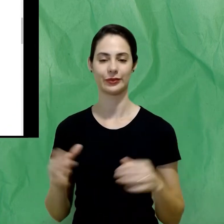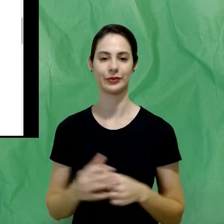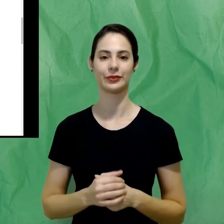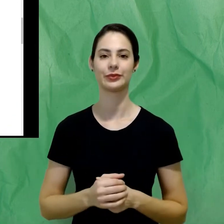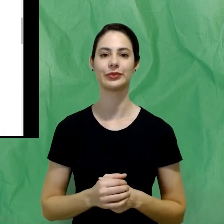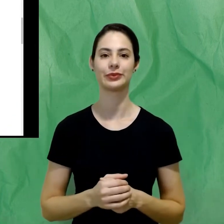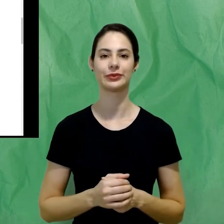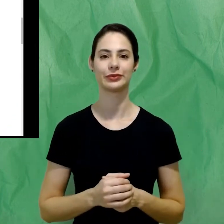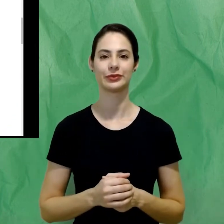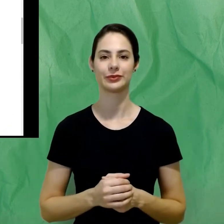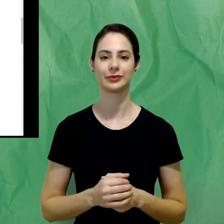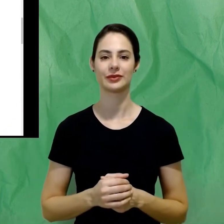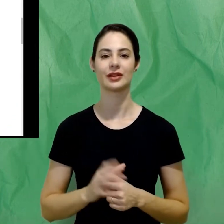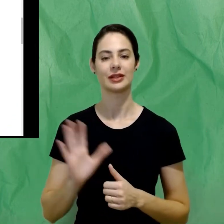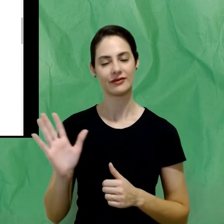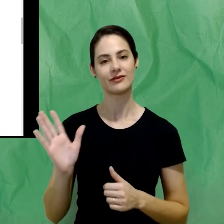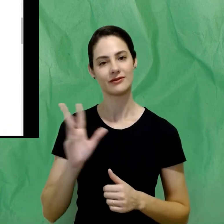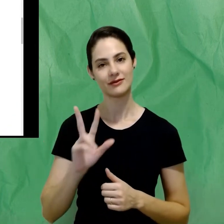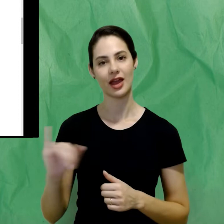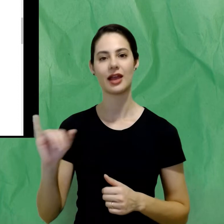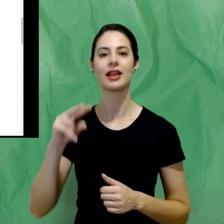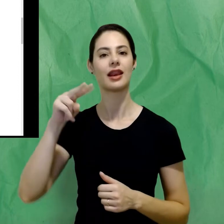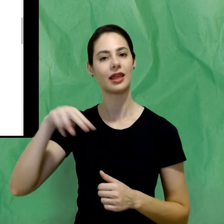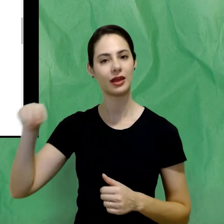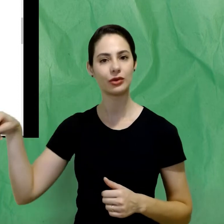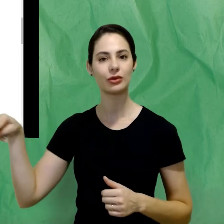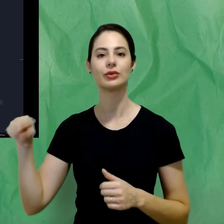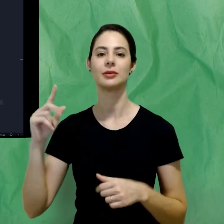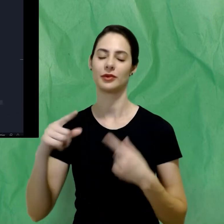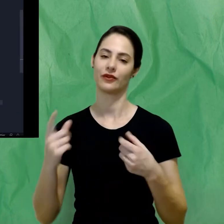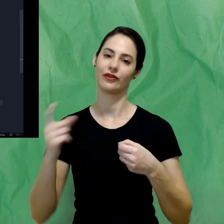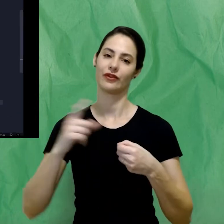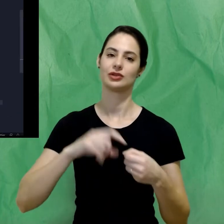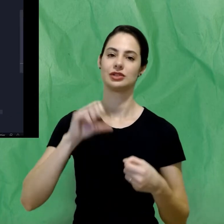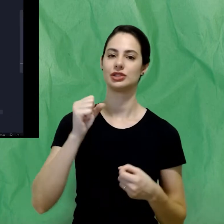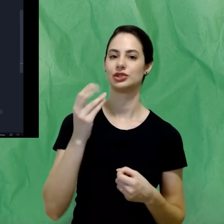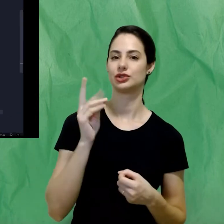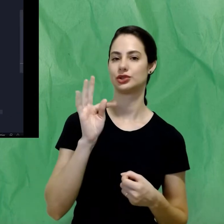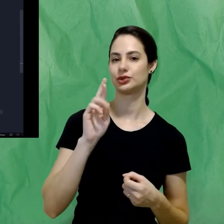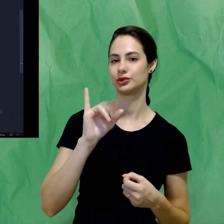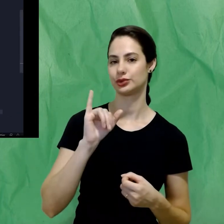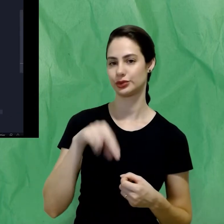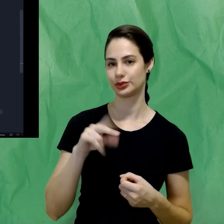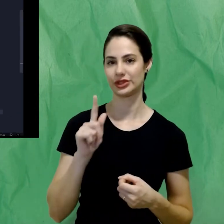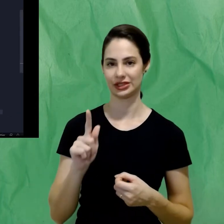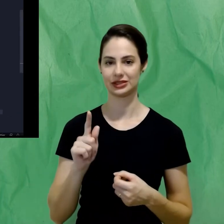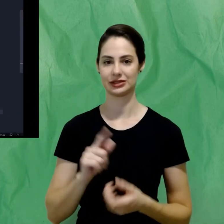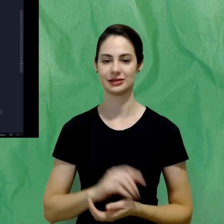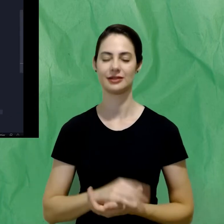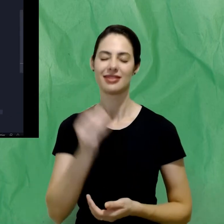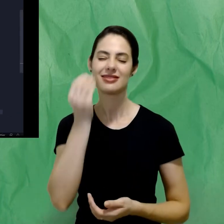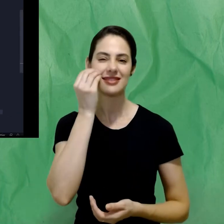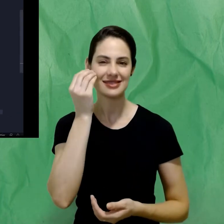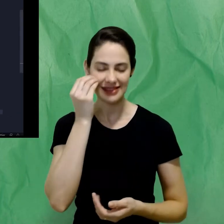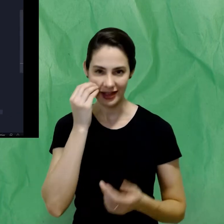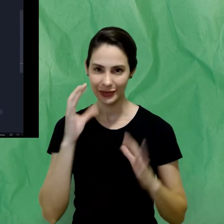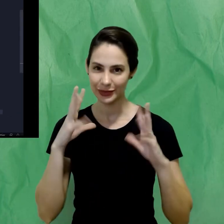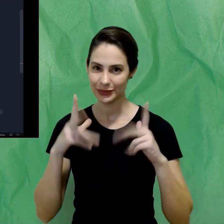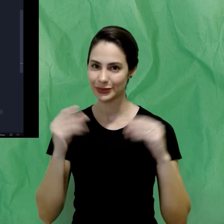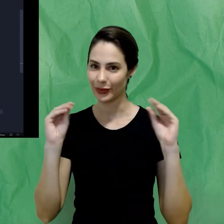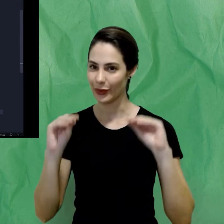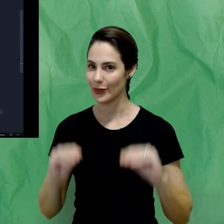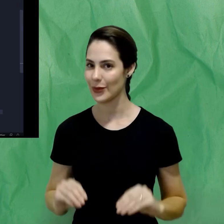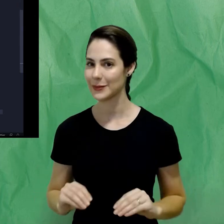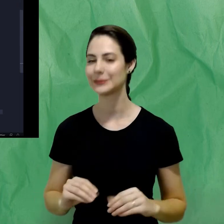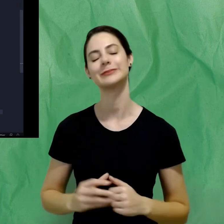mostrando que o dado vai ser lido e vai ser retornado como um string. Então agora, bora testar tudo isso aqui que a gente